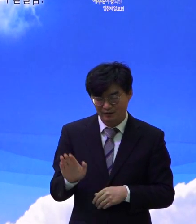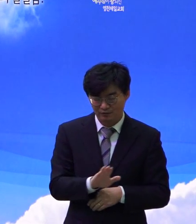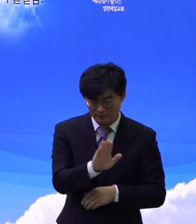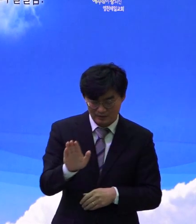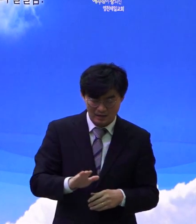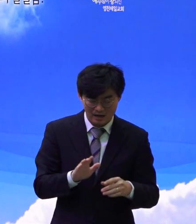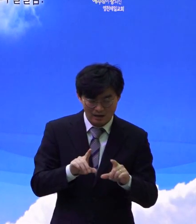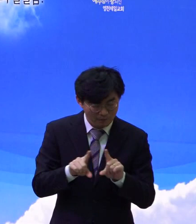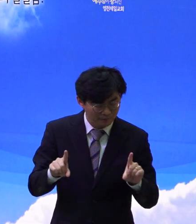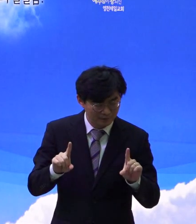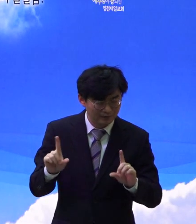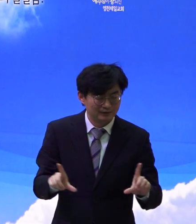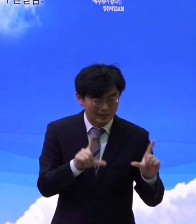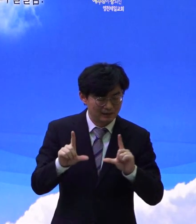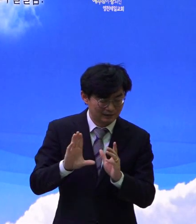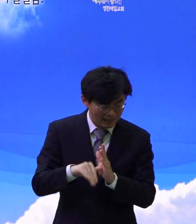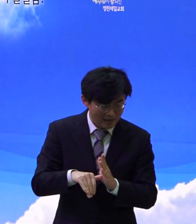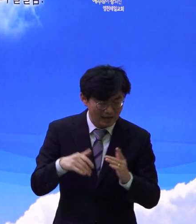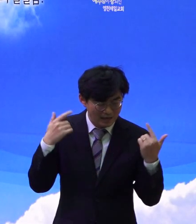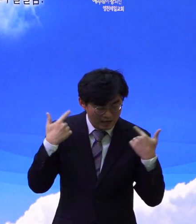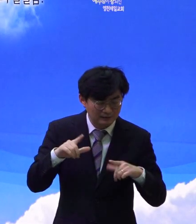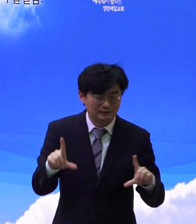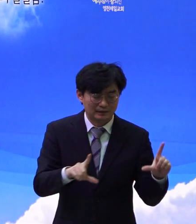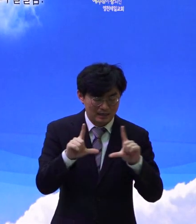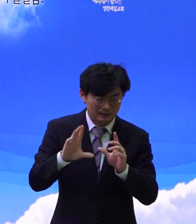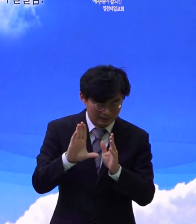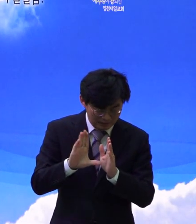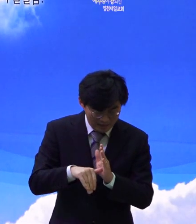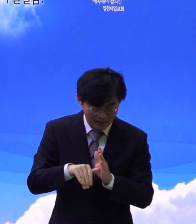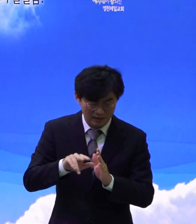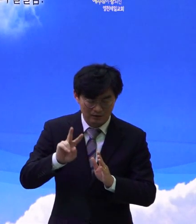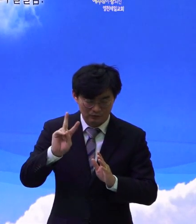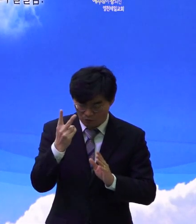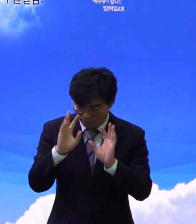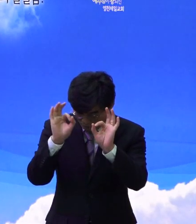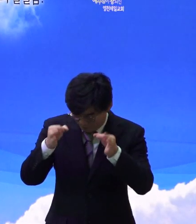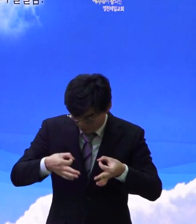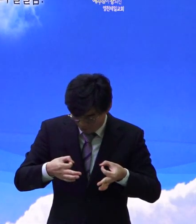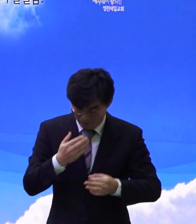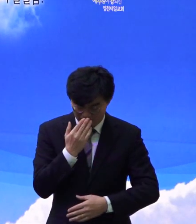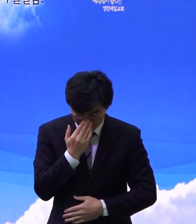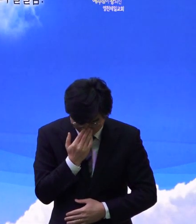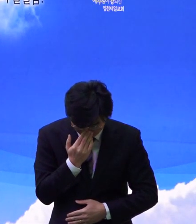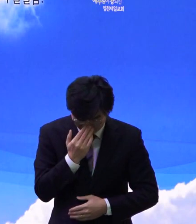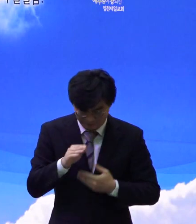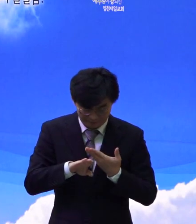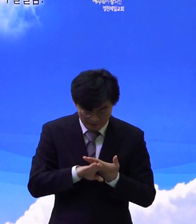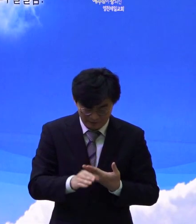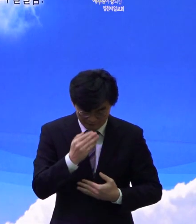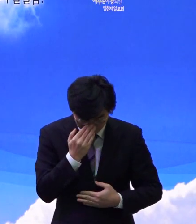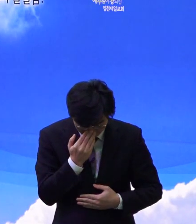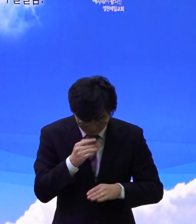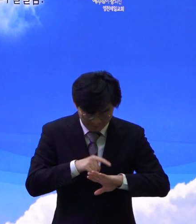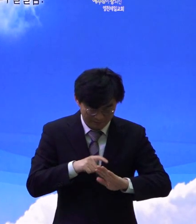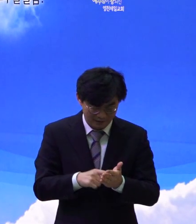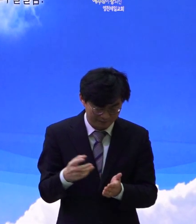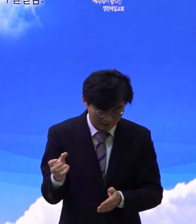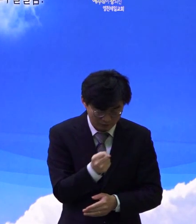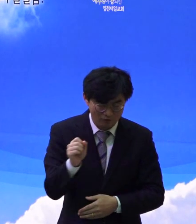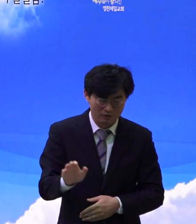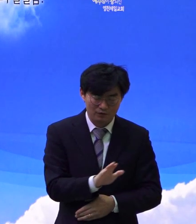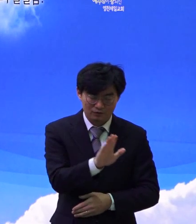묵상의 영적 삶을 통하여 스스로 돌아보게 하시고 자신을 낮추고 겸손한 마음으로 우리의